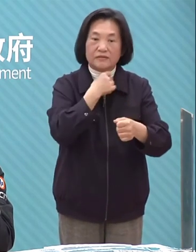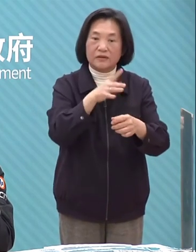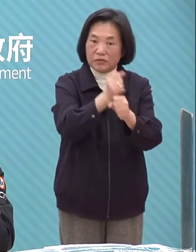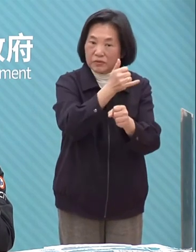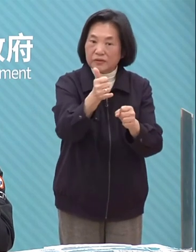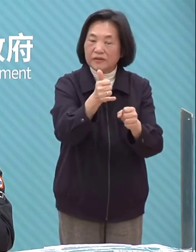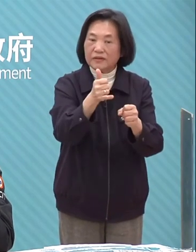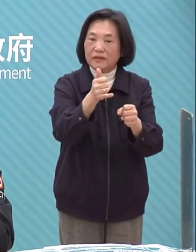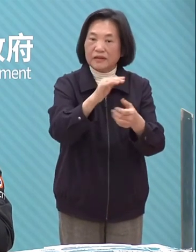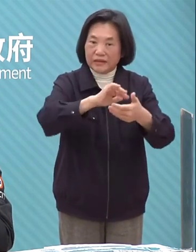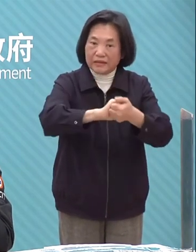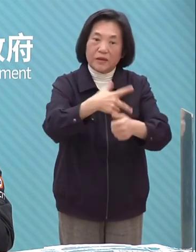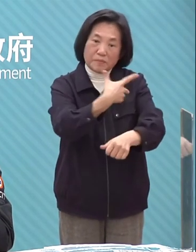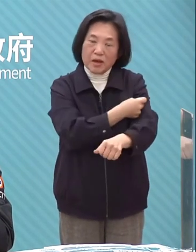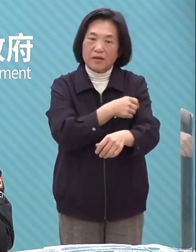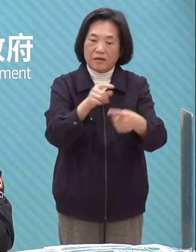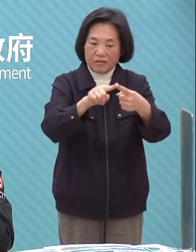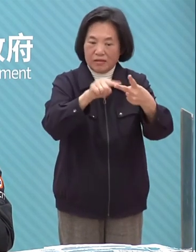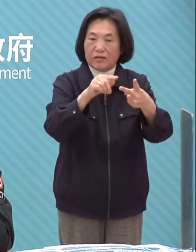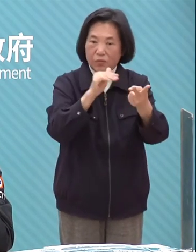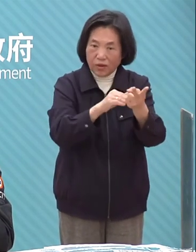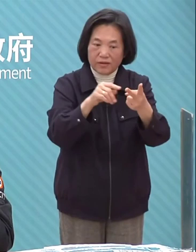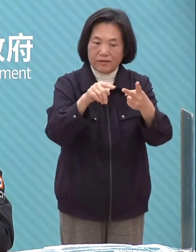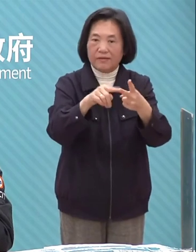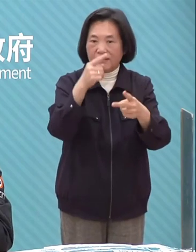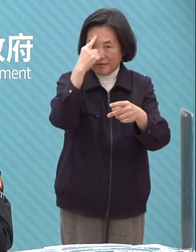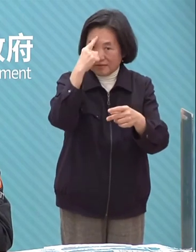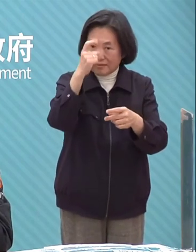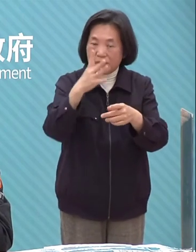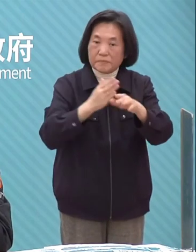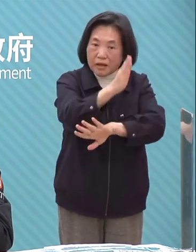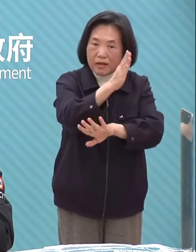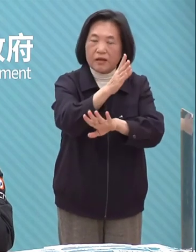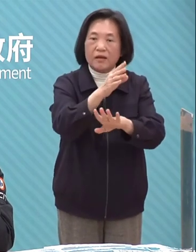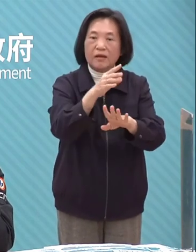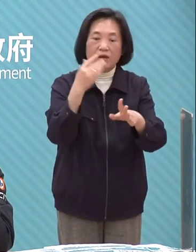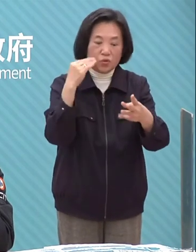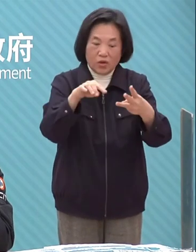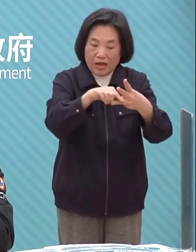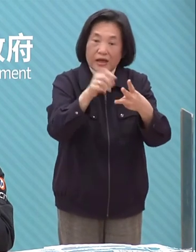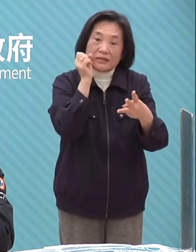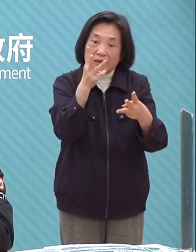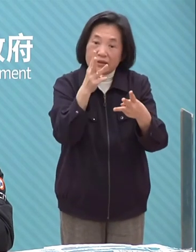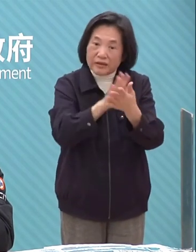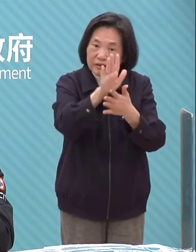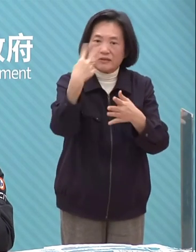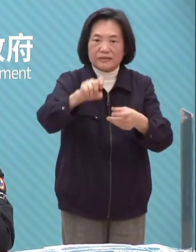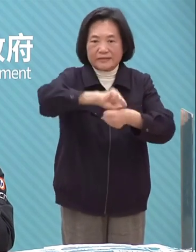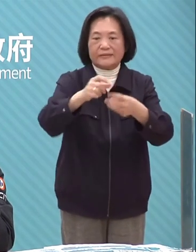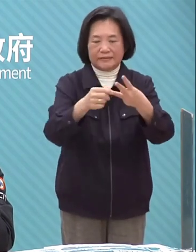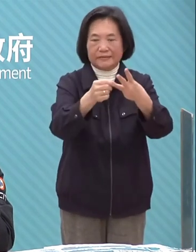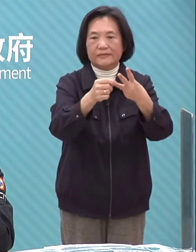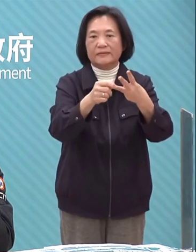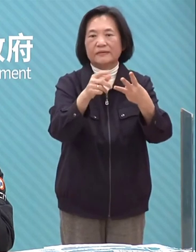是疫苗打满2剂，超过14天，那如果超过3个月，要再打第3剂，这是目前我们